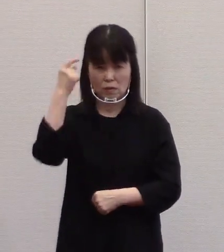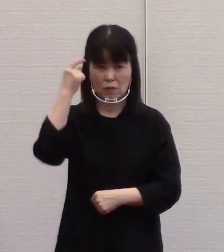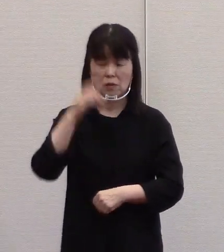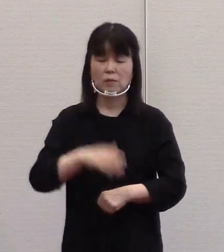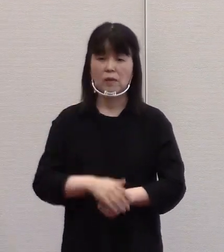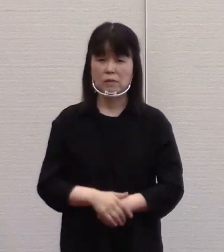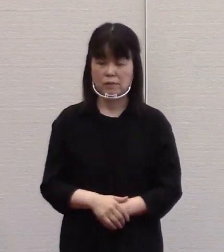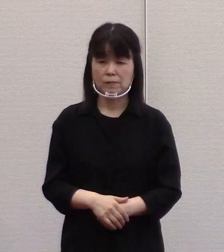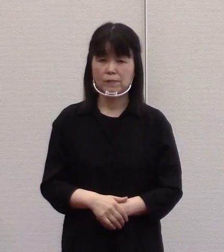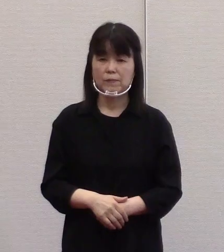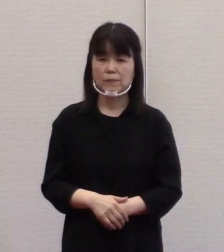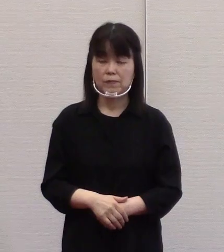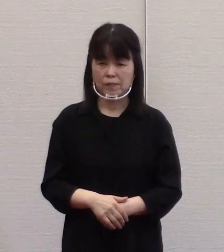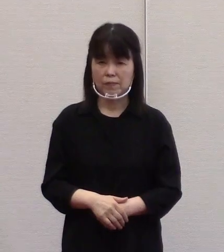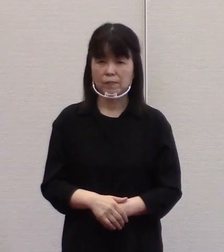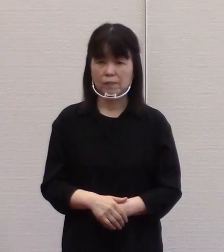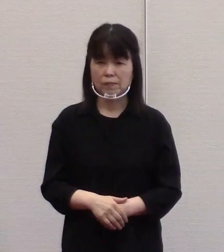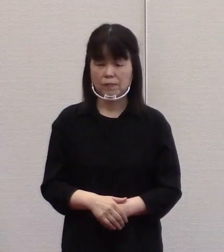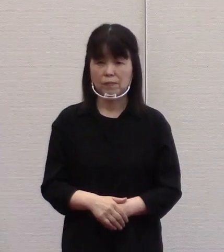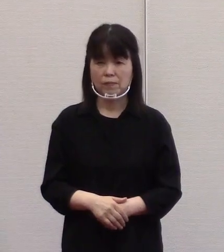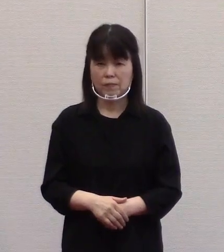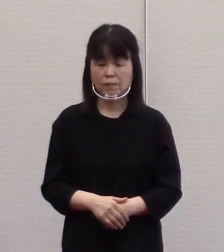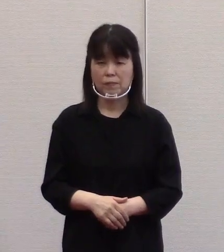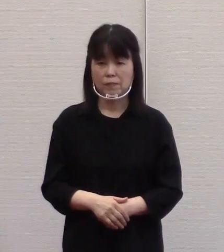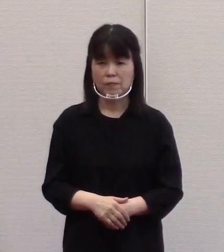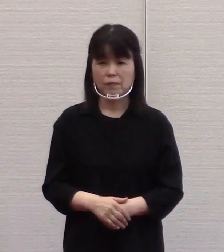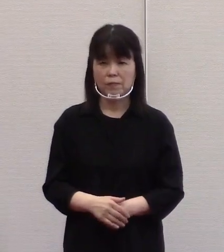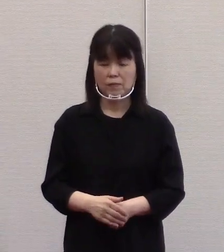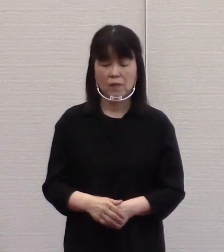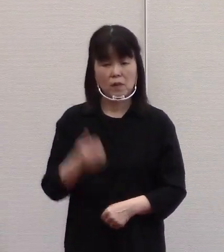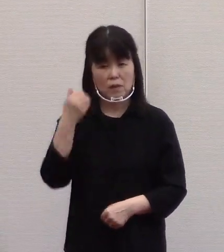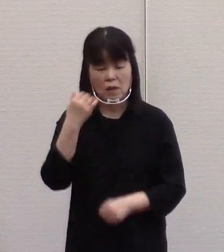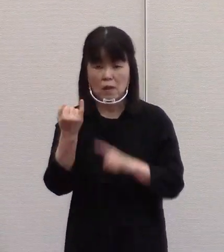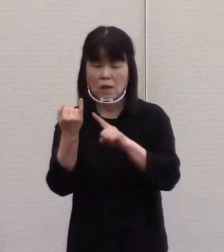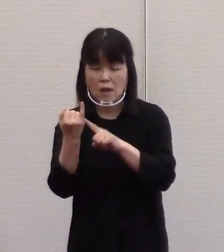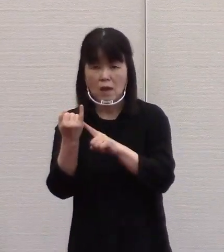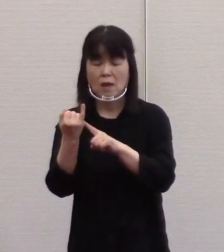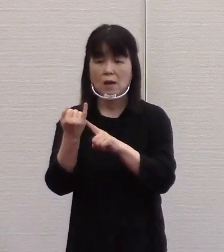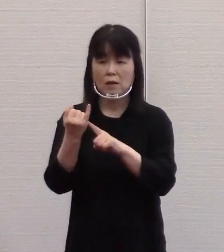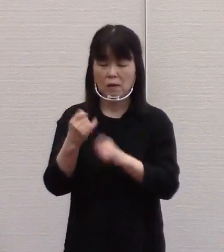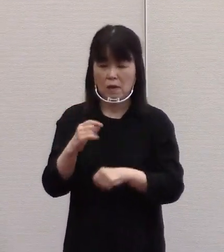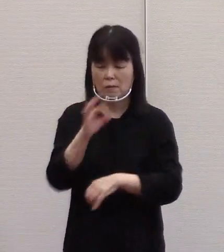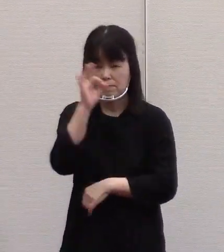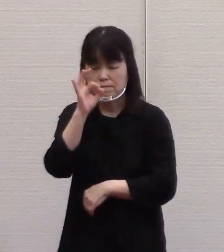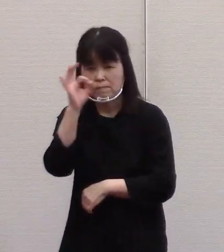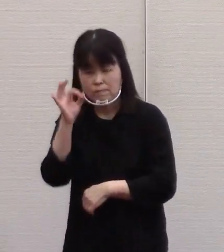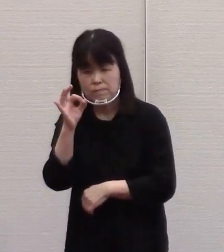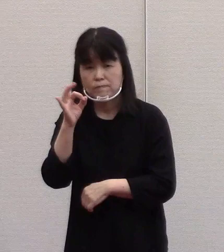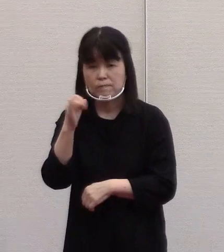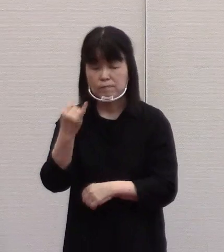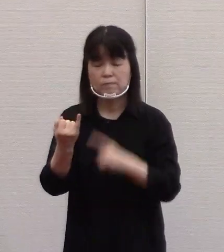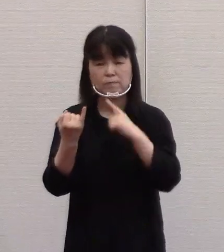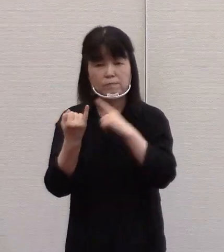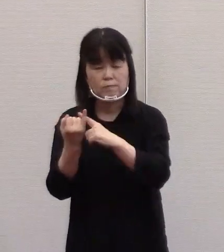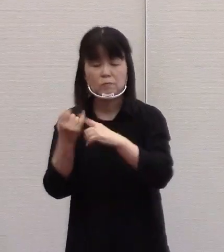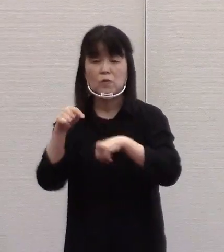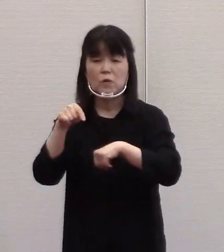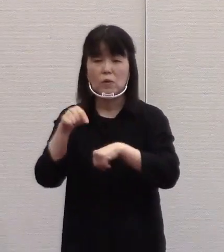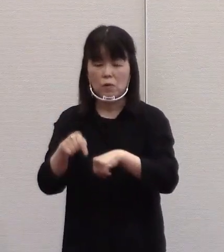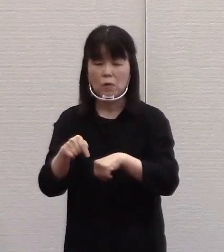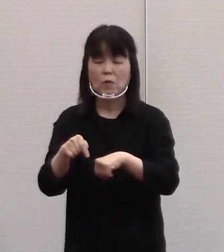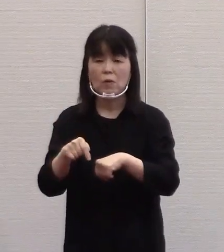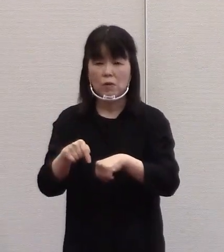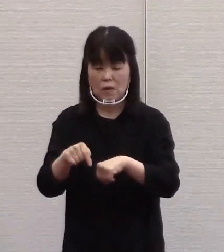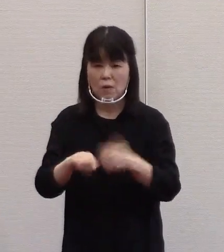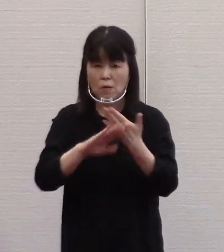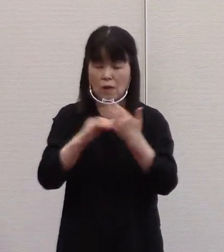詮索とか誹謗中傷、これが結果的にはこの感染拡大を妨げる要素になりますので、まあ、